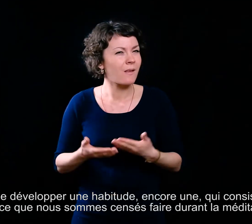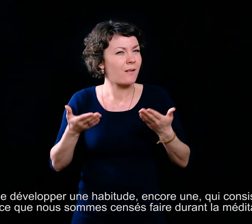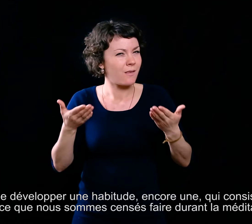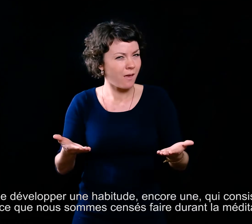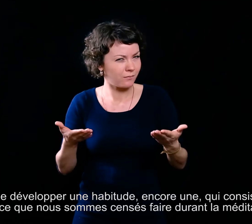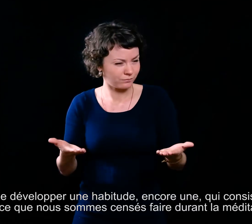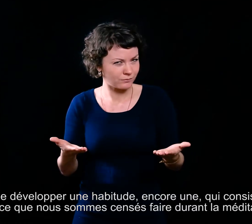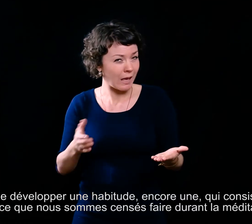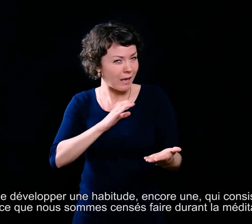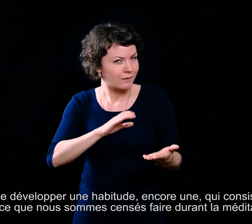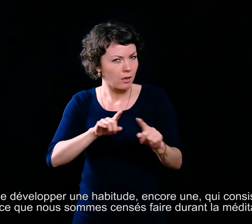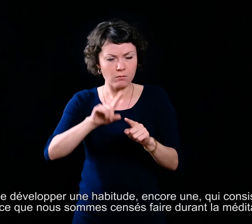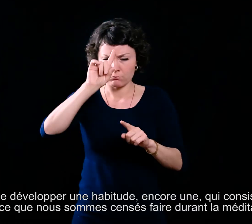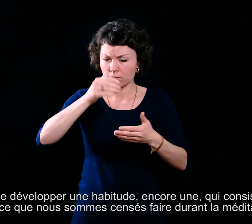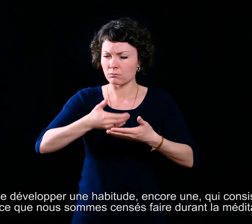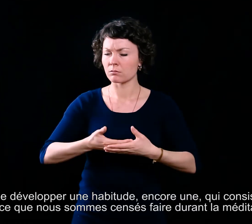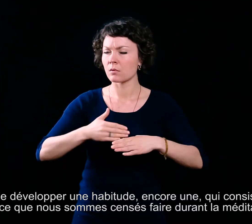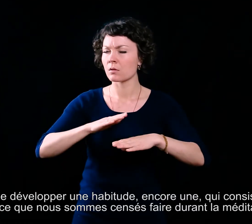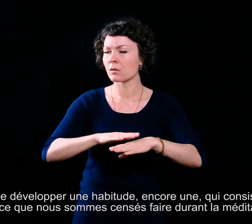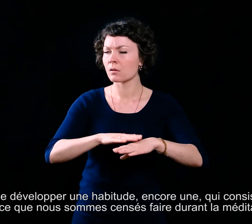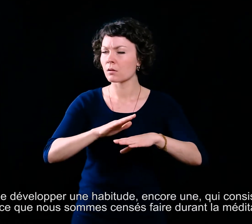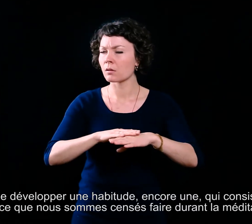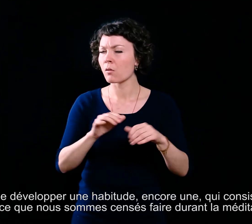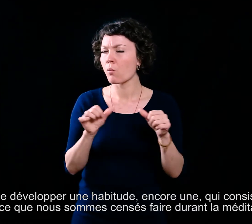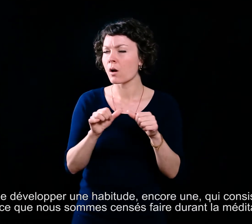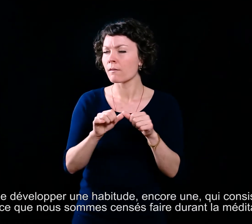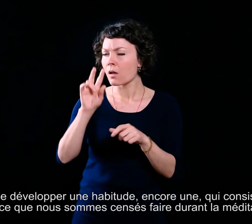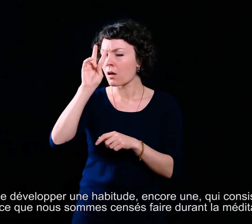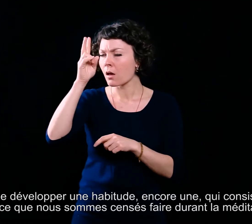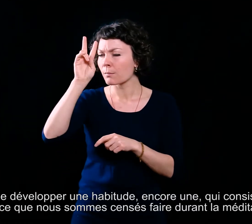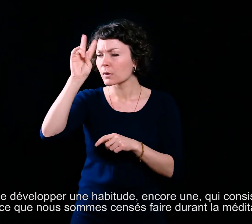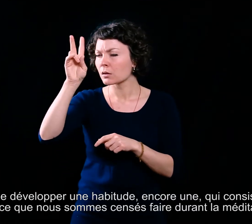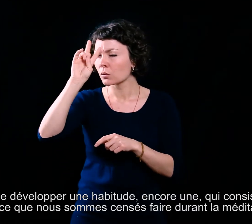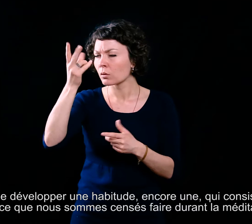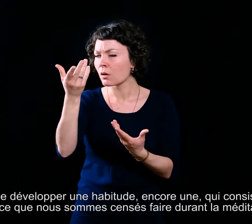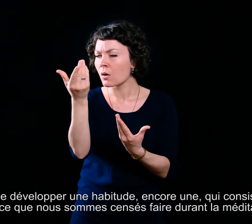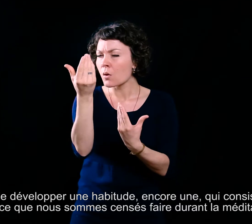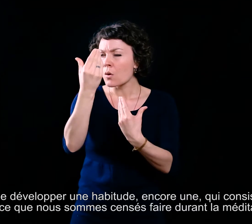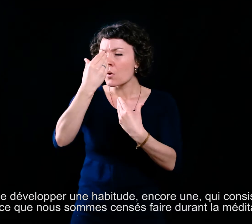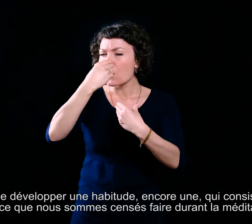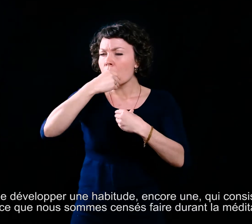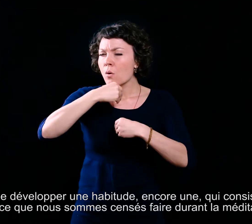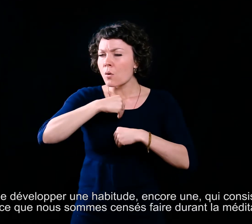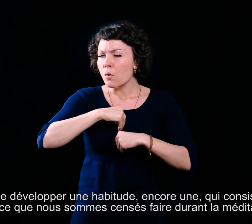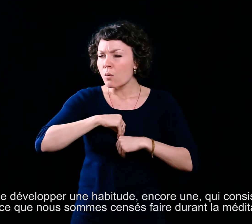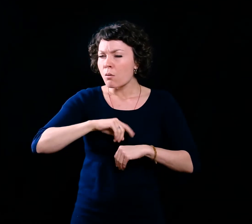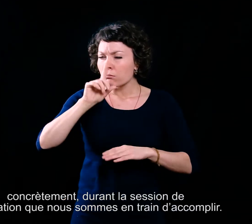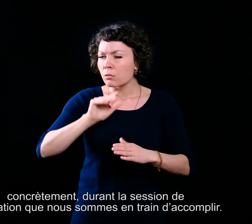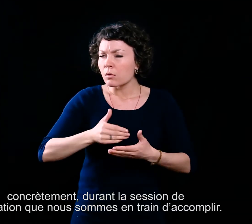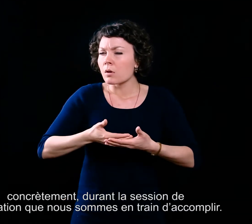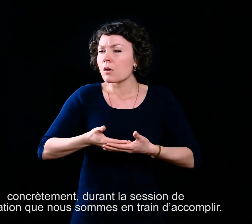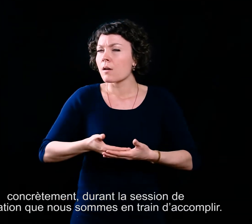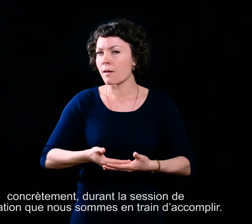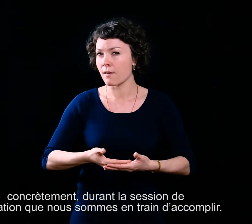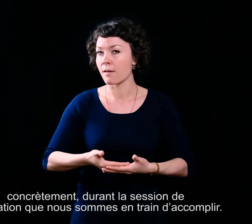de développer une habitude, encore une habitude qui consiste à se rappeler de ce que nous sommes censés faire durant la méditation,